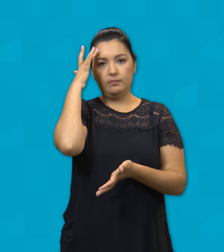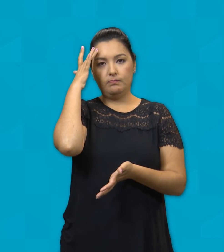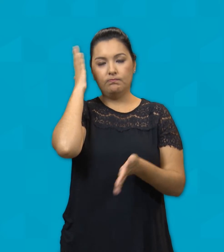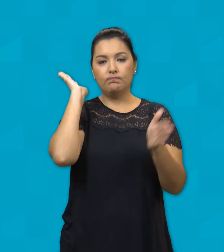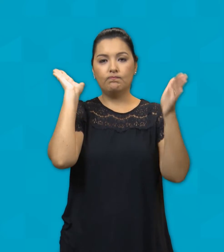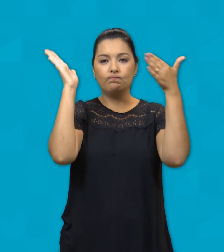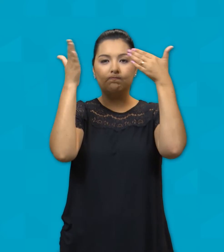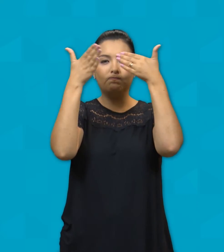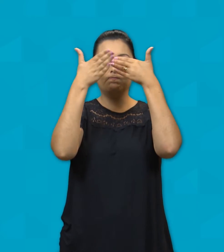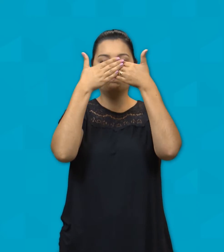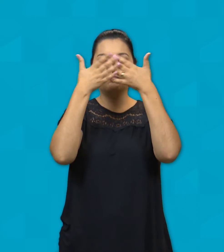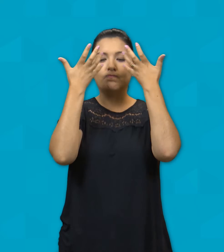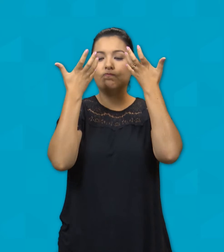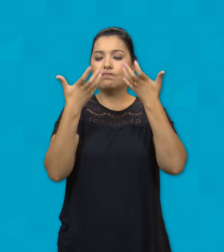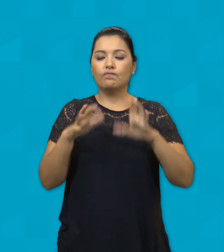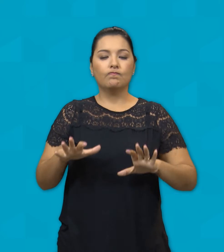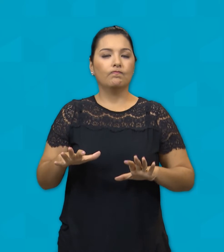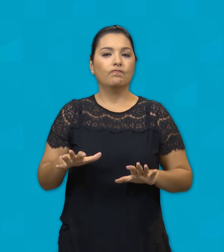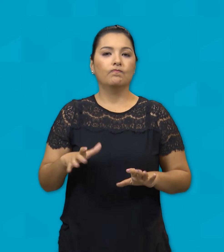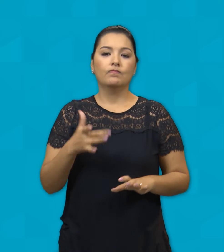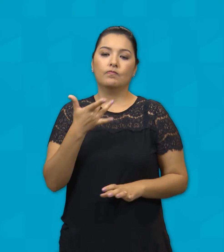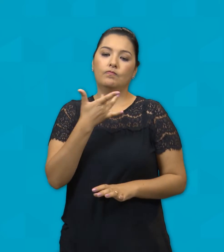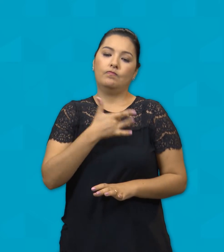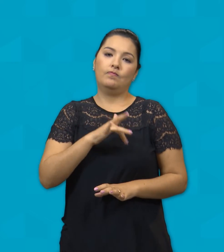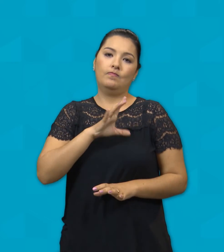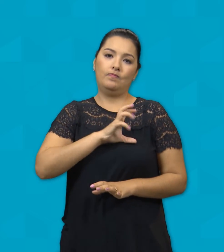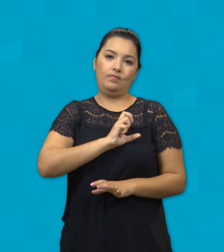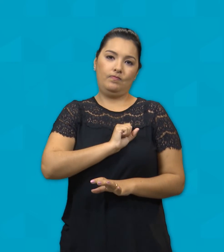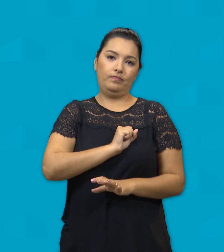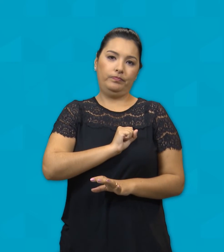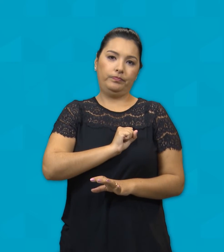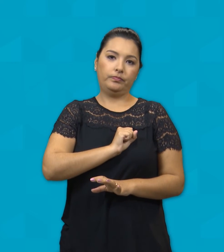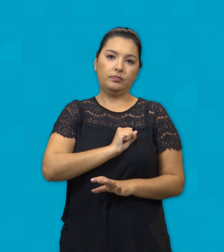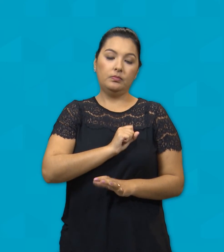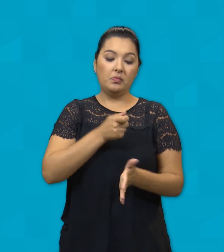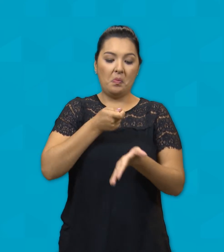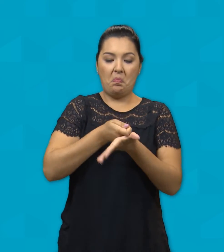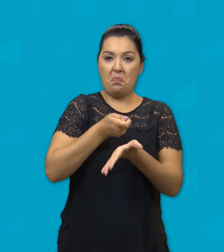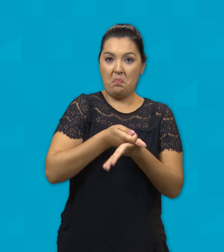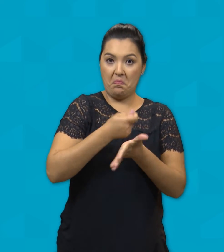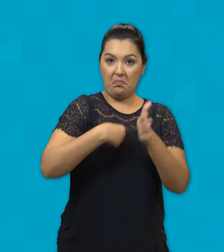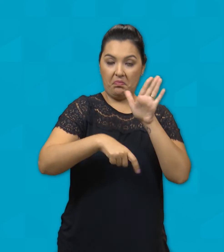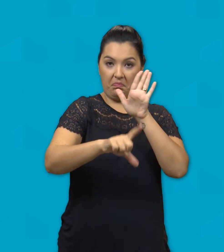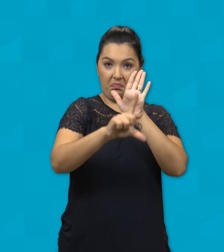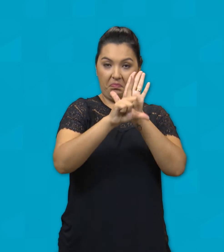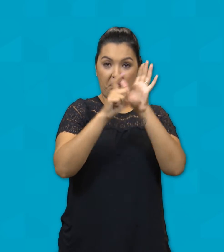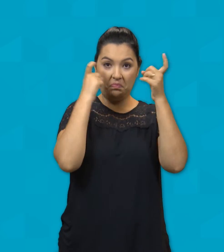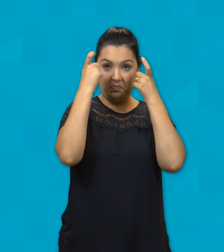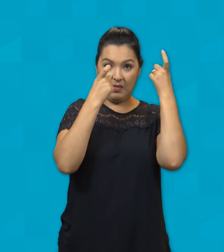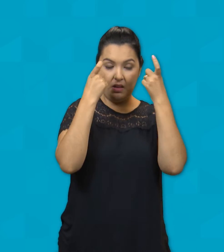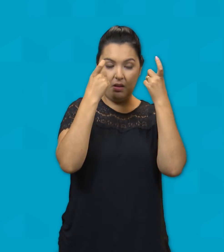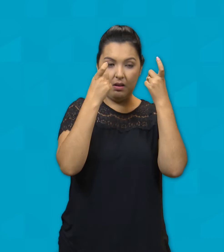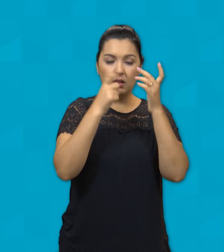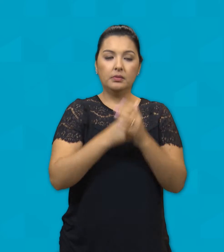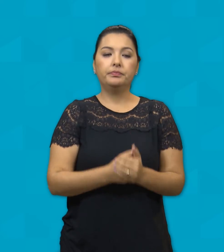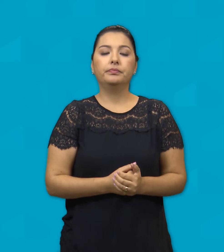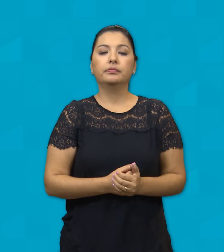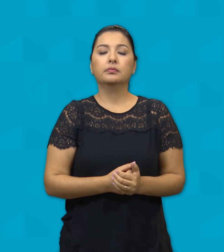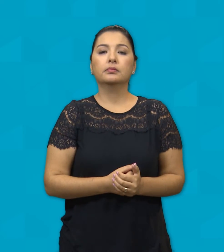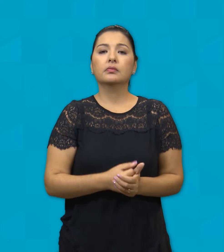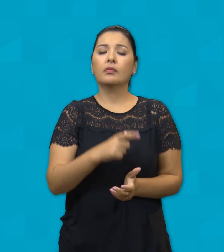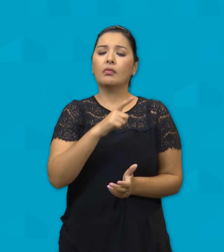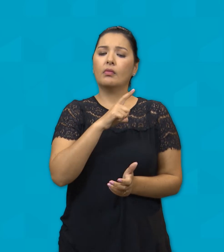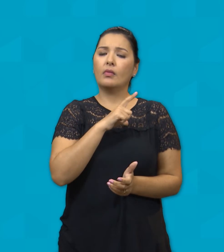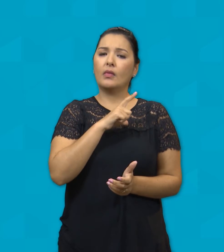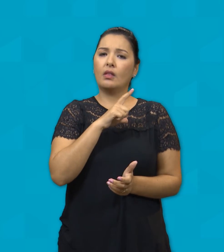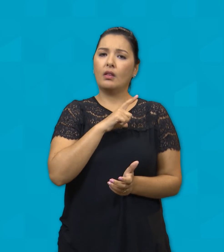o amor e a caridade. A preocupação com o rigorismo da lei os levava a uma prática